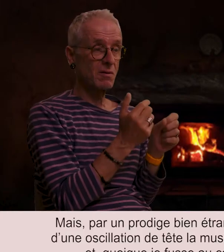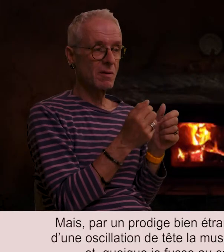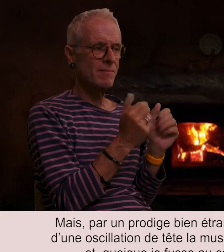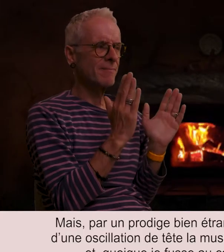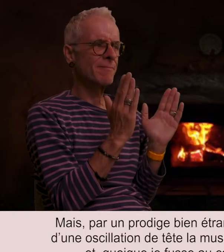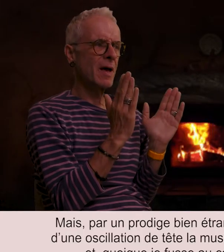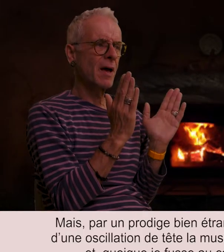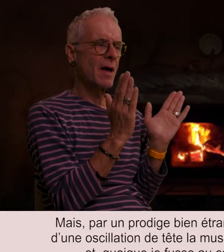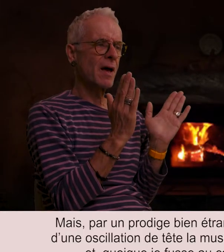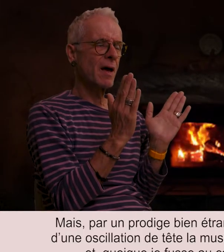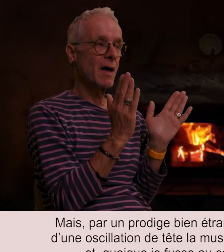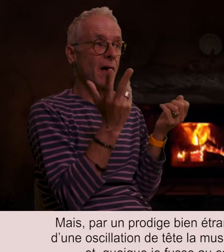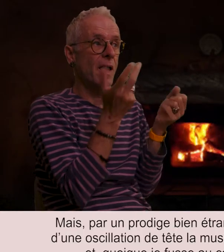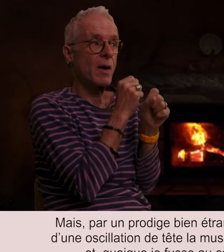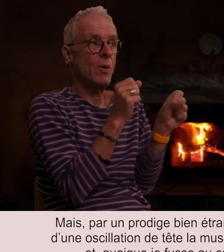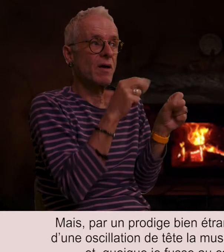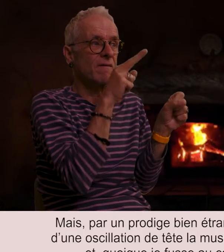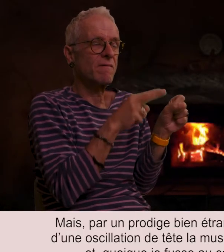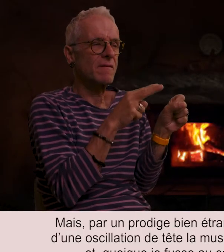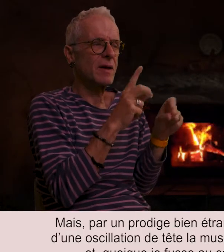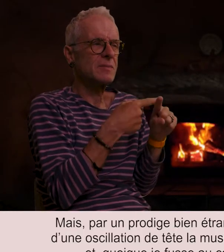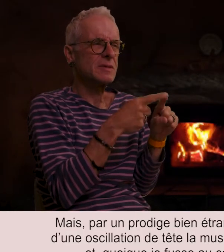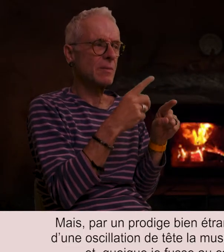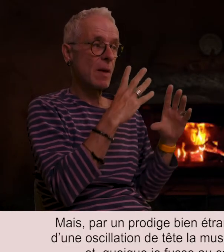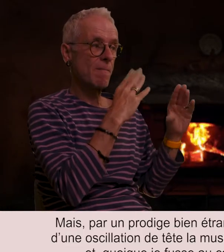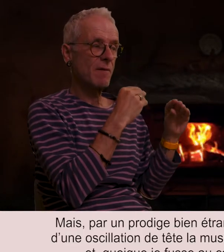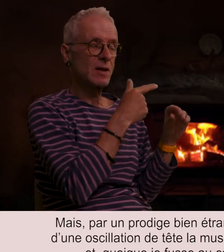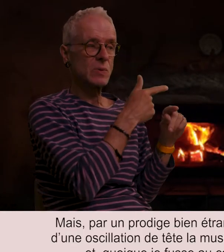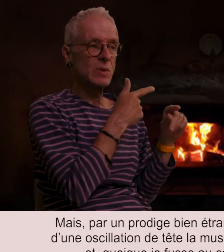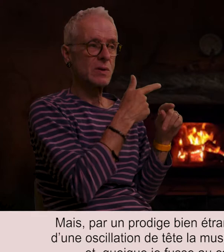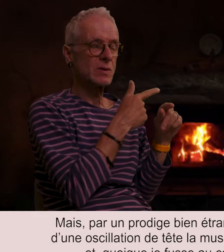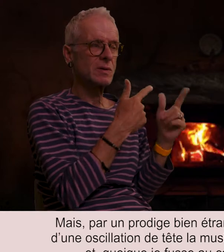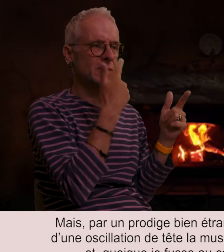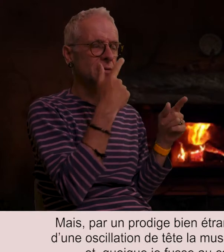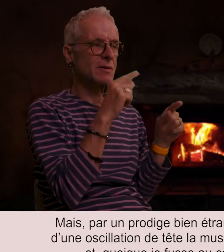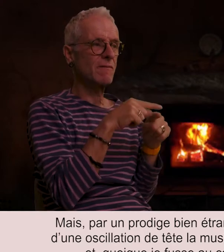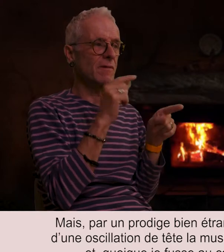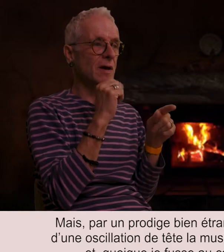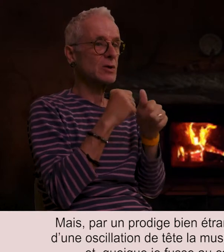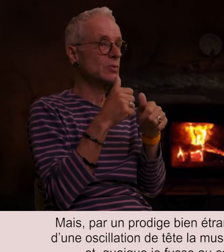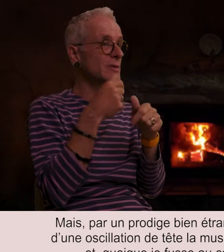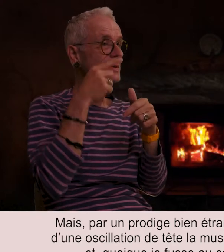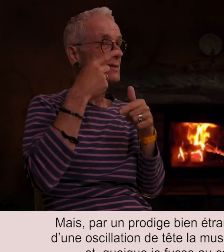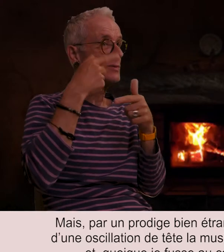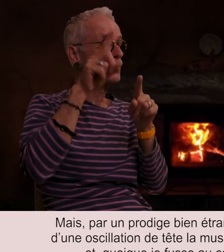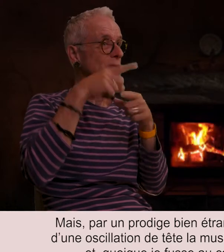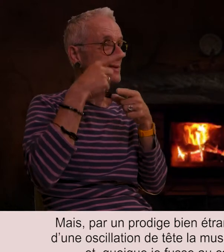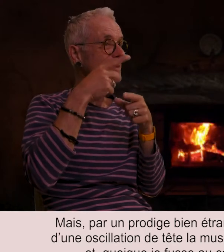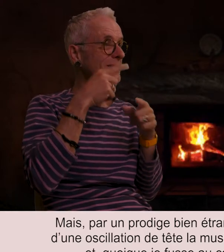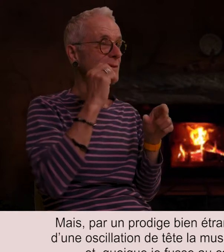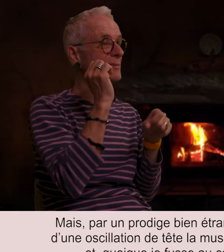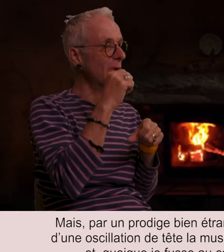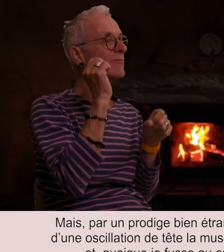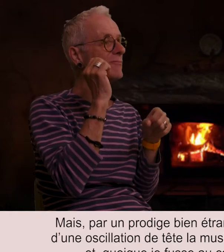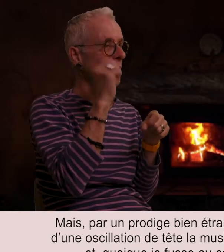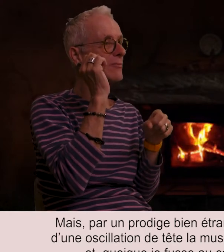mais par un prodige bien étrange tout en lui parlant je marquais d'une oscillation de tête la musique qui n'avait pas